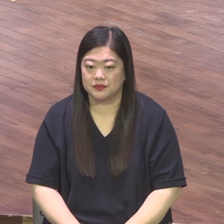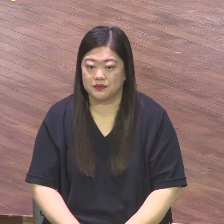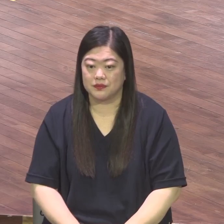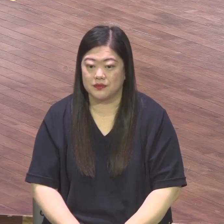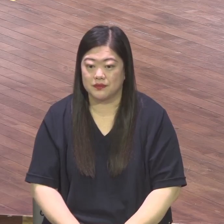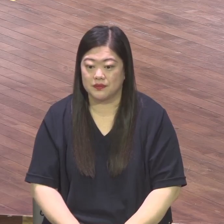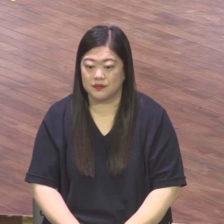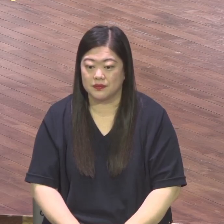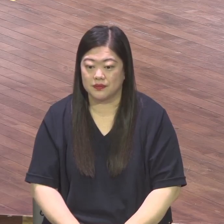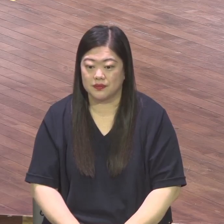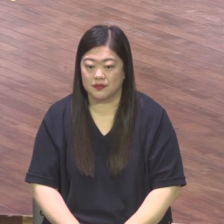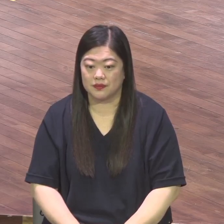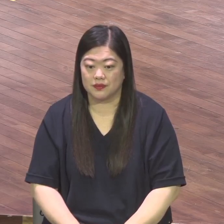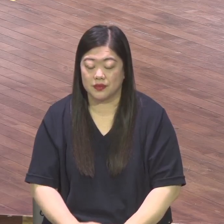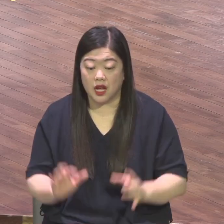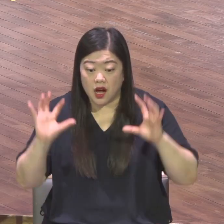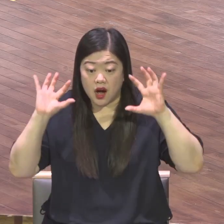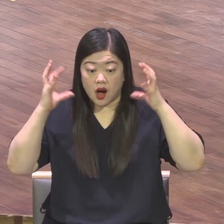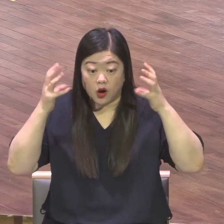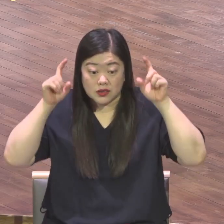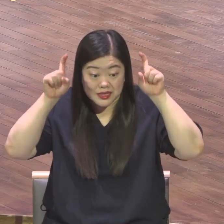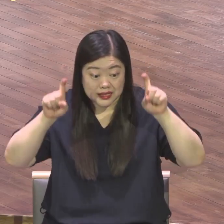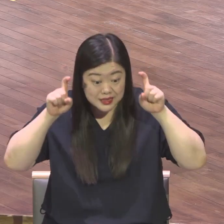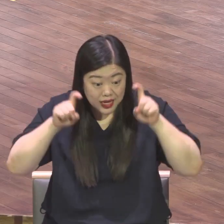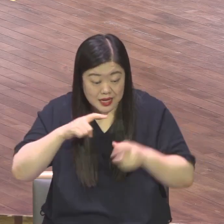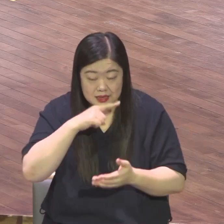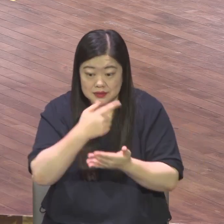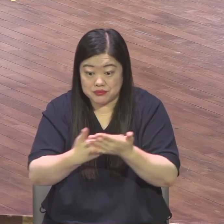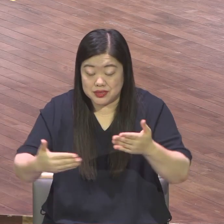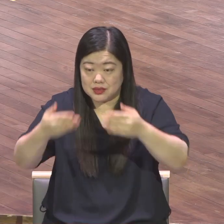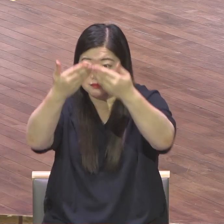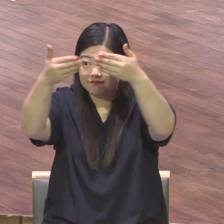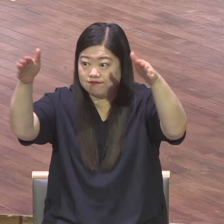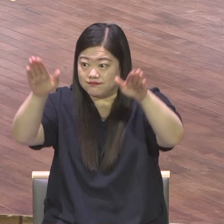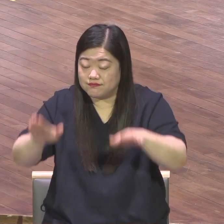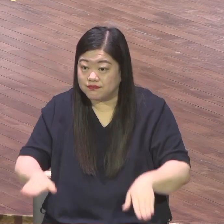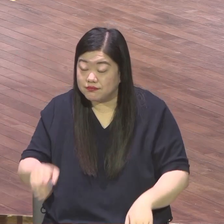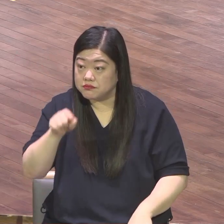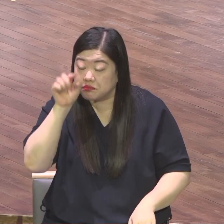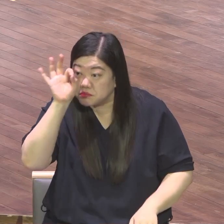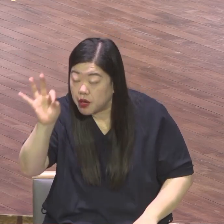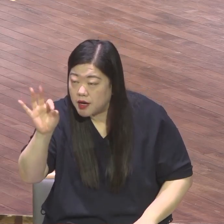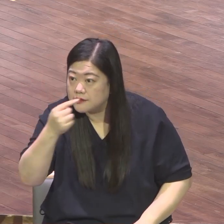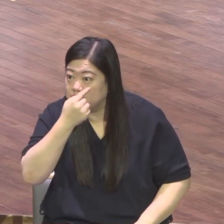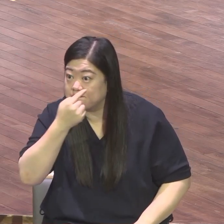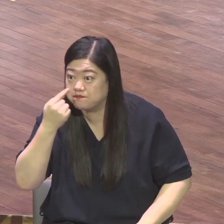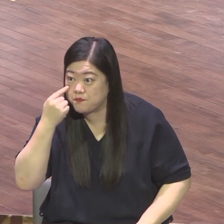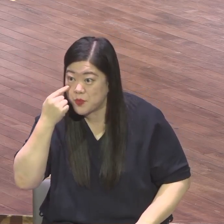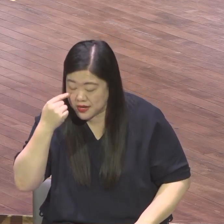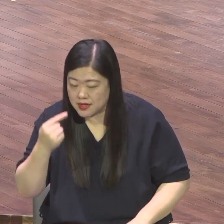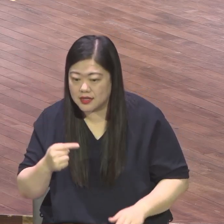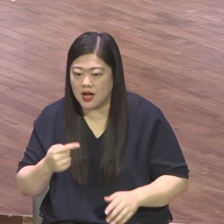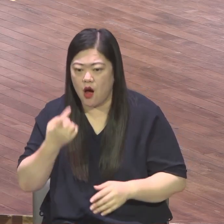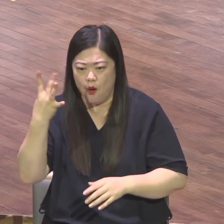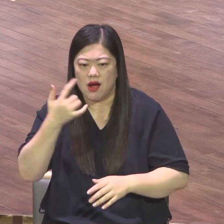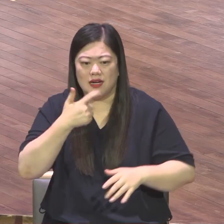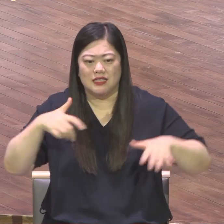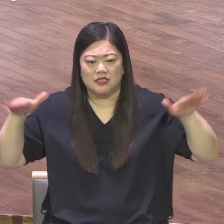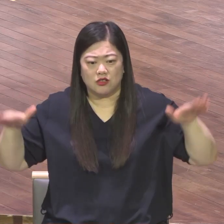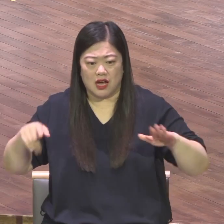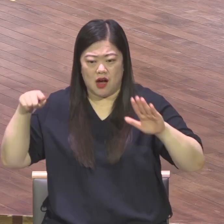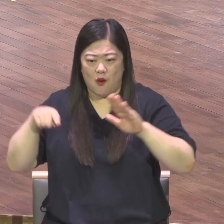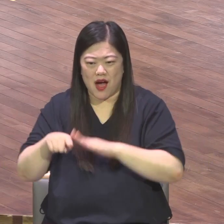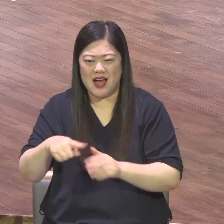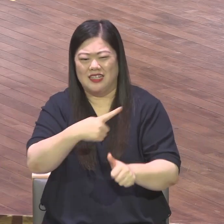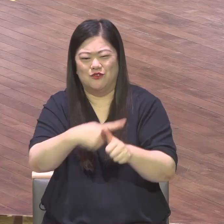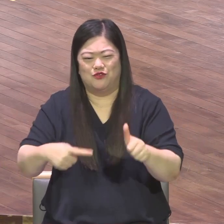없었어요. 어린 양의 피가 증표가 되니까 죽음의 사자들이 잠보다 죽이러